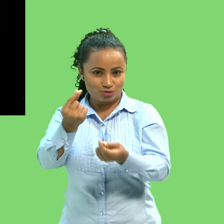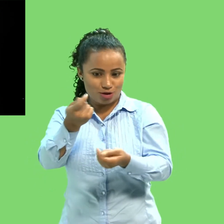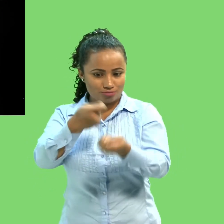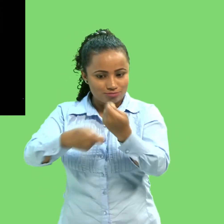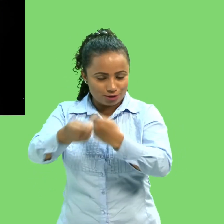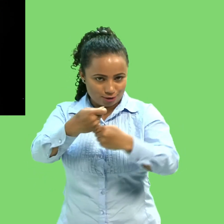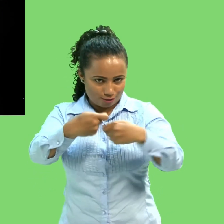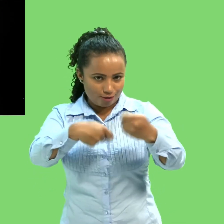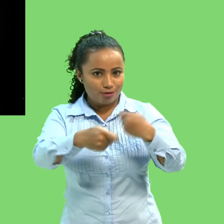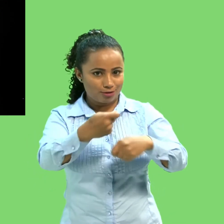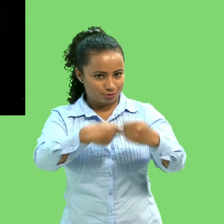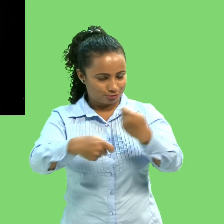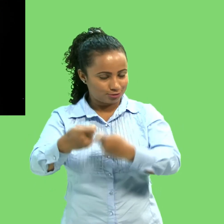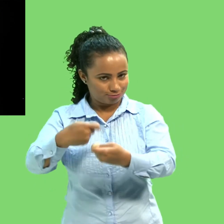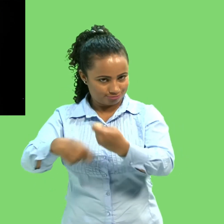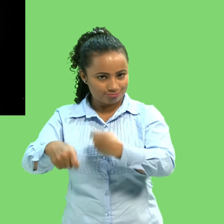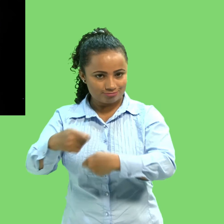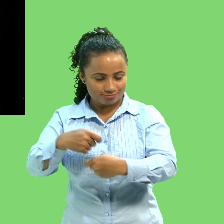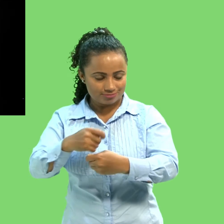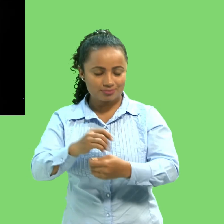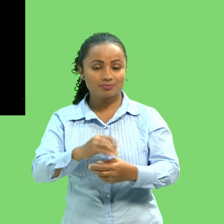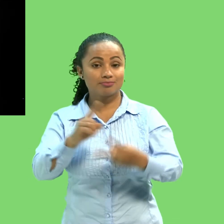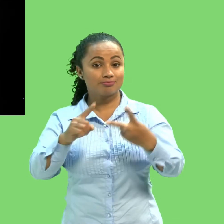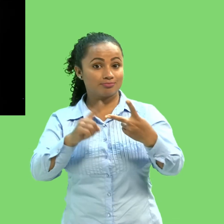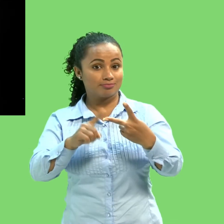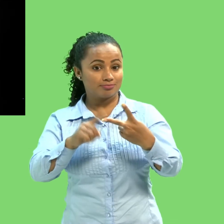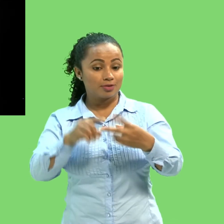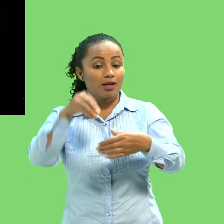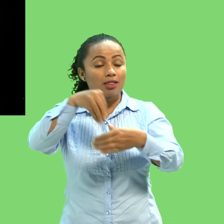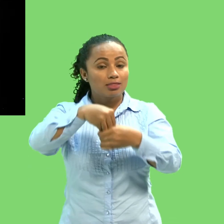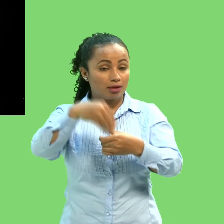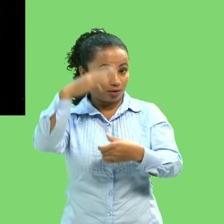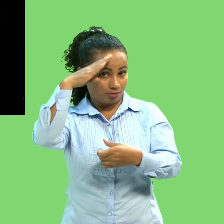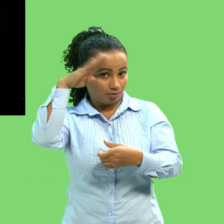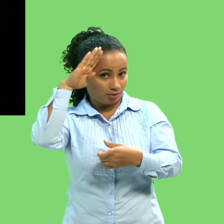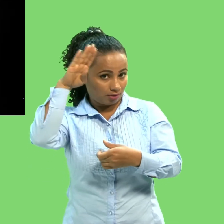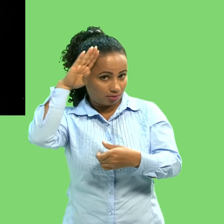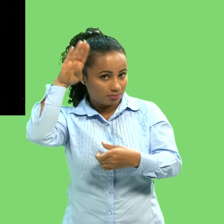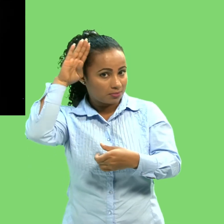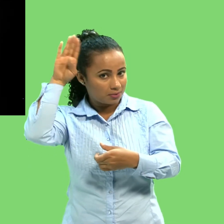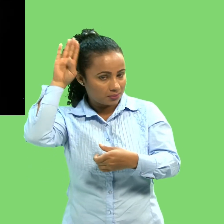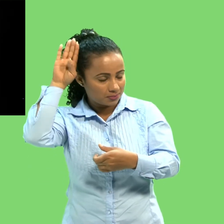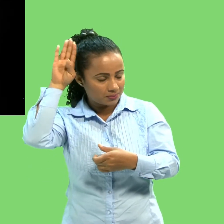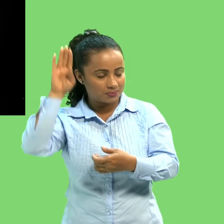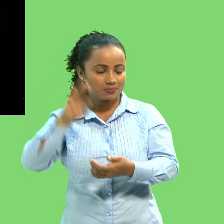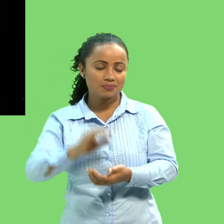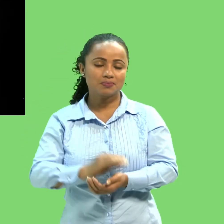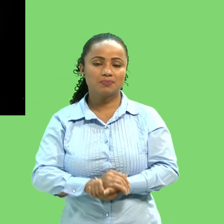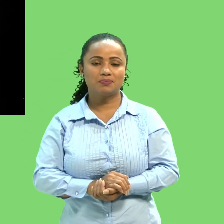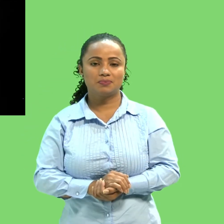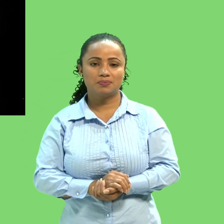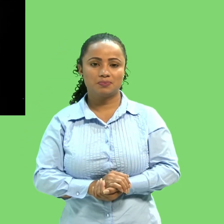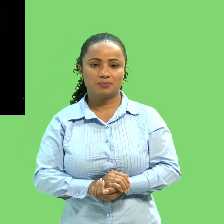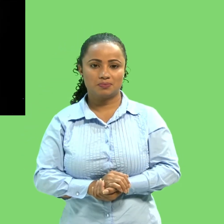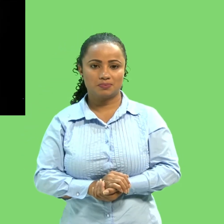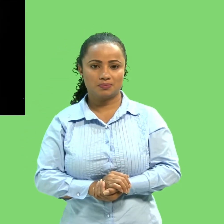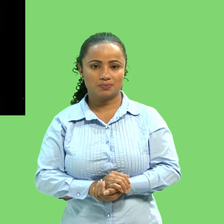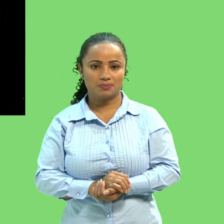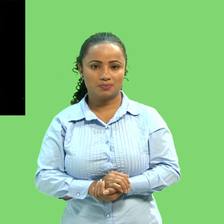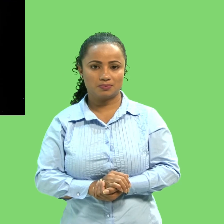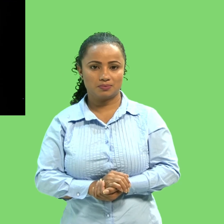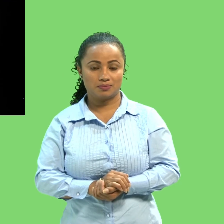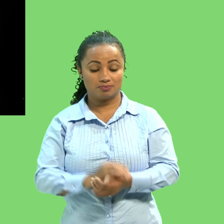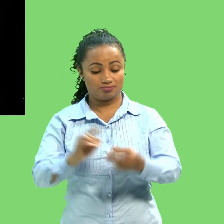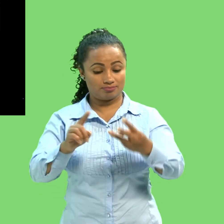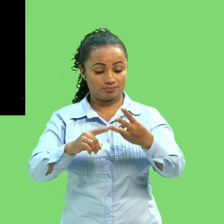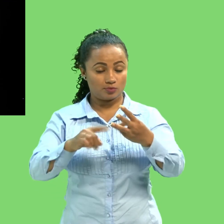academia, texto literário,